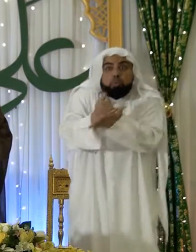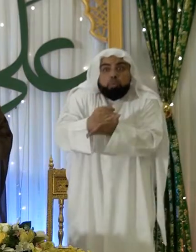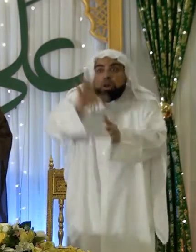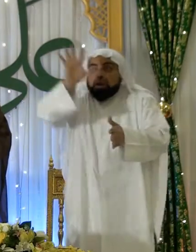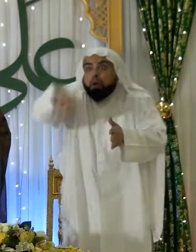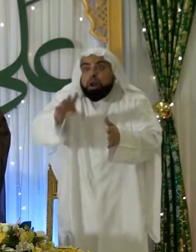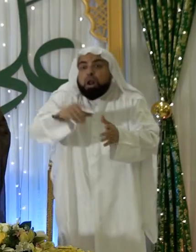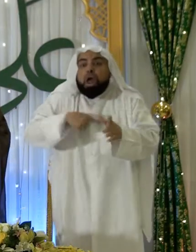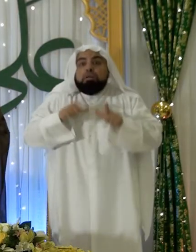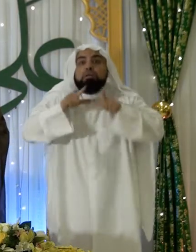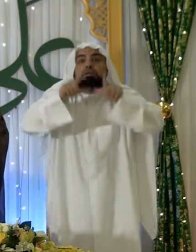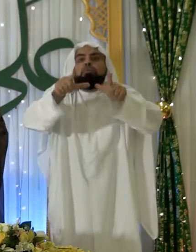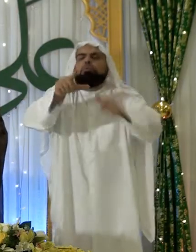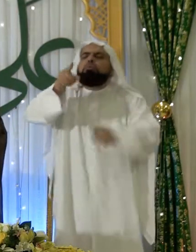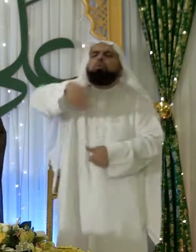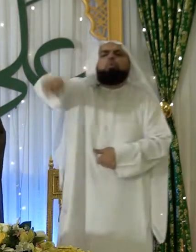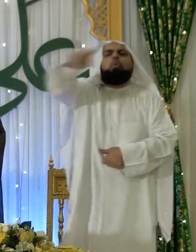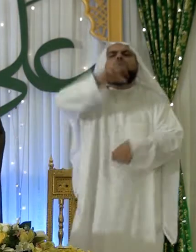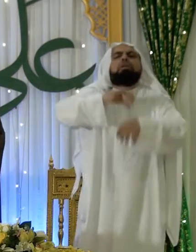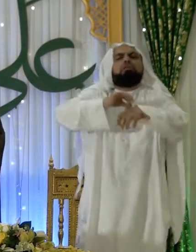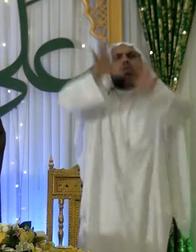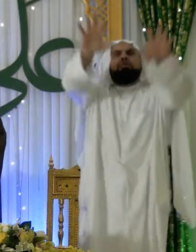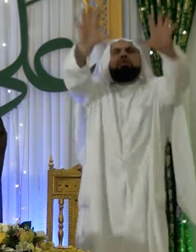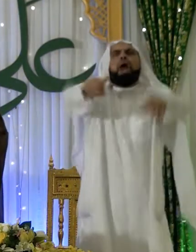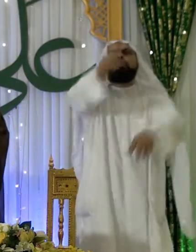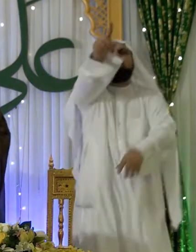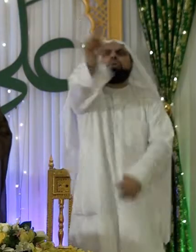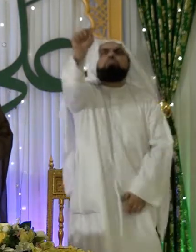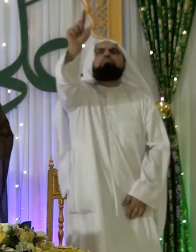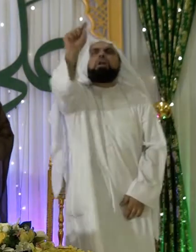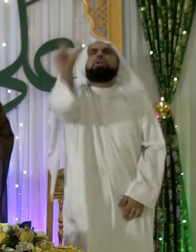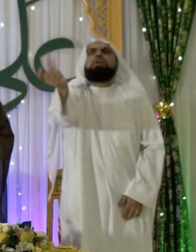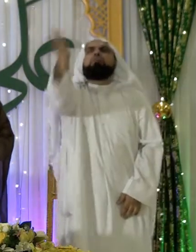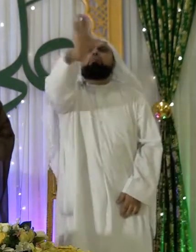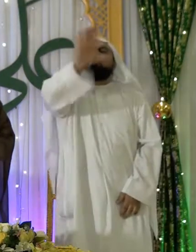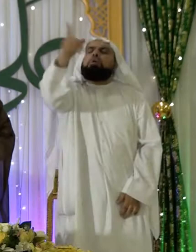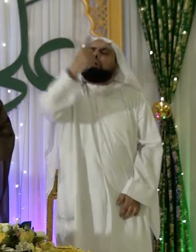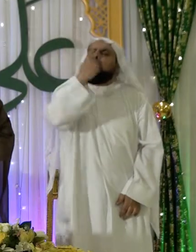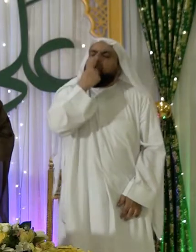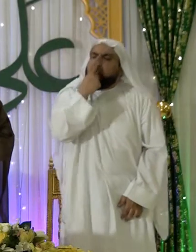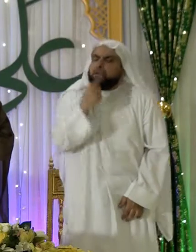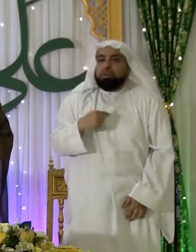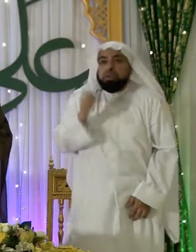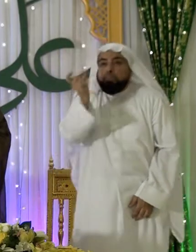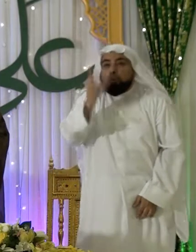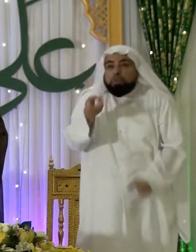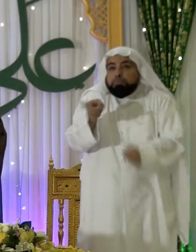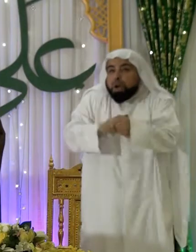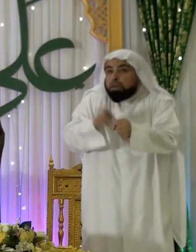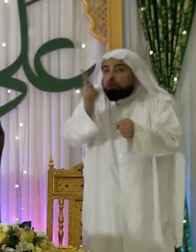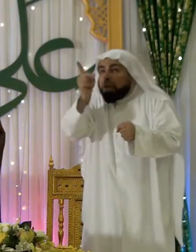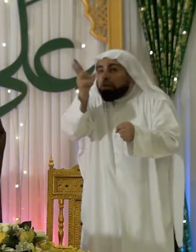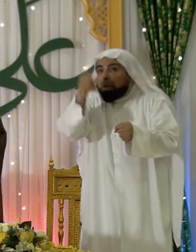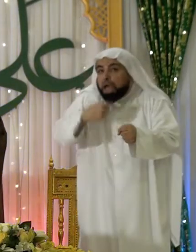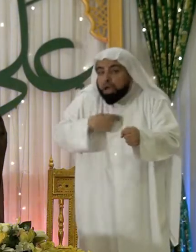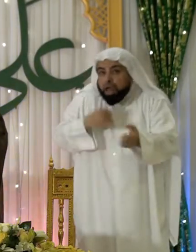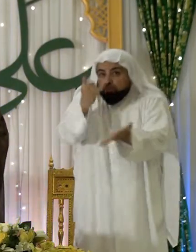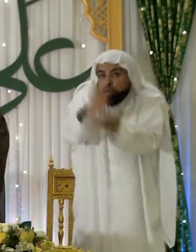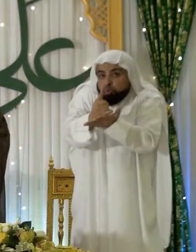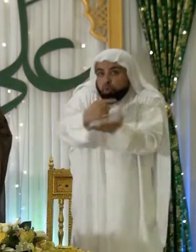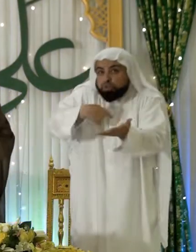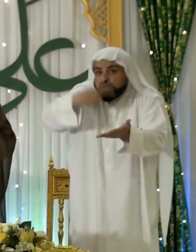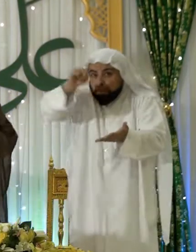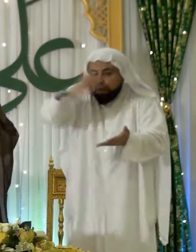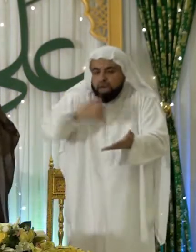أنفسكم؟ قالوا: بلى. ثم أخذ يكررها ثلاثا: ألست